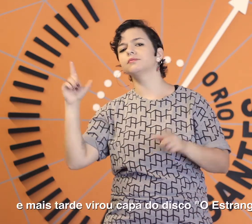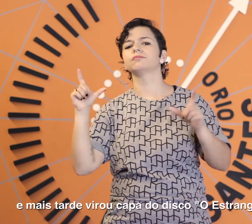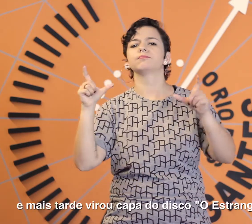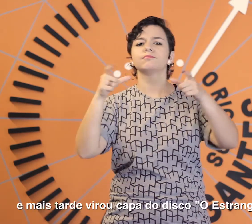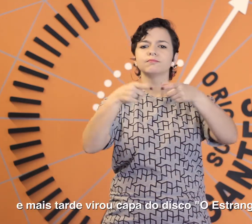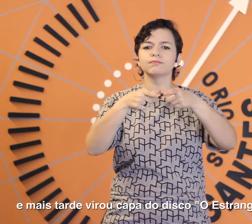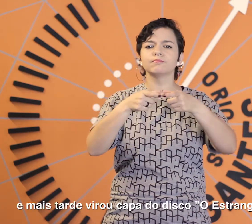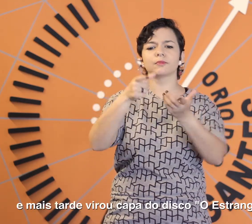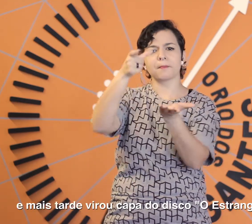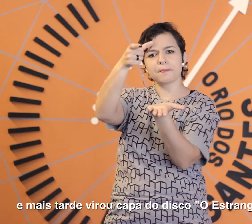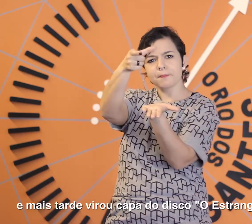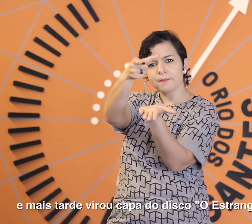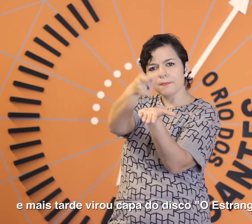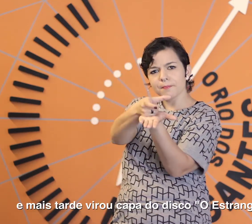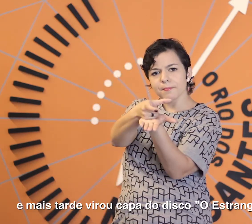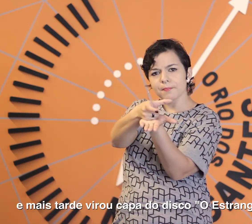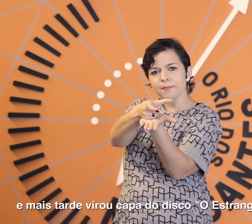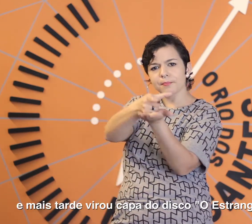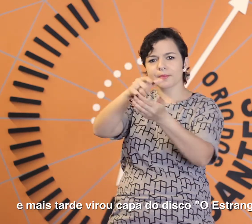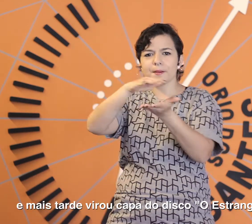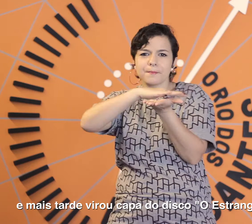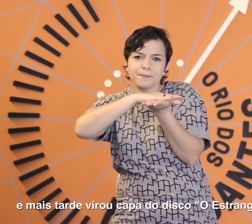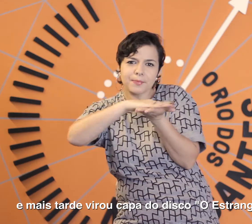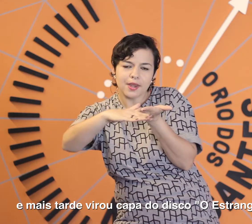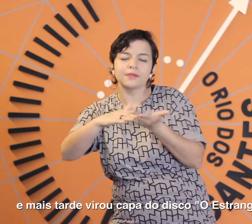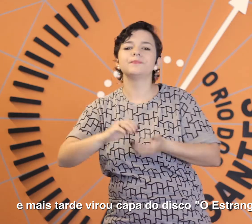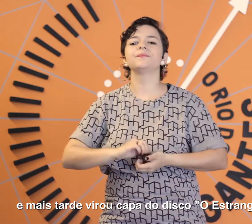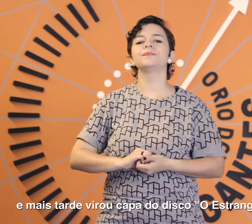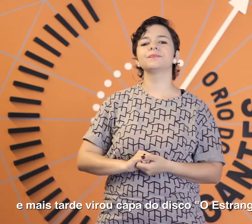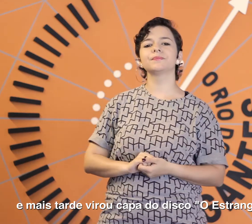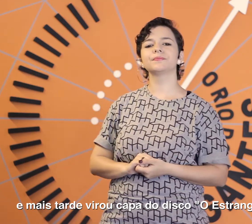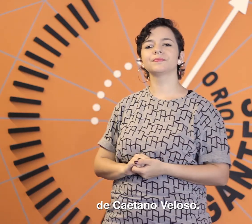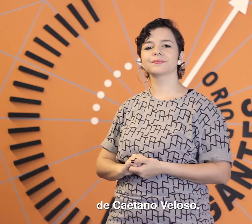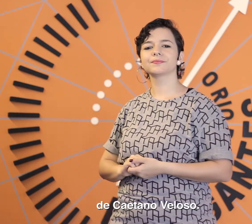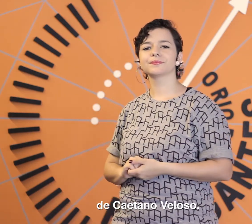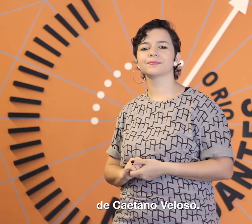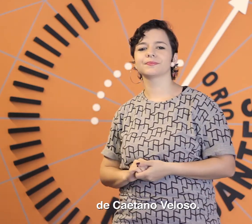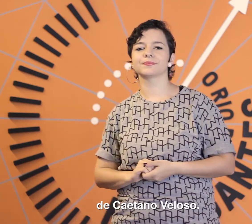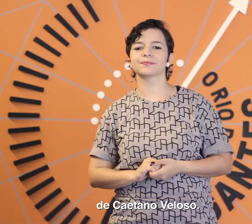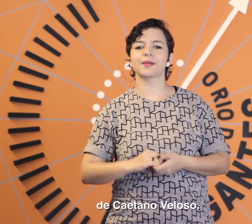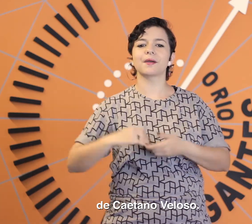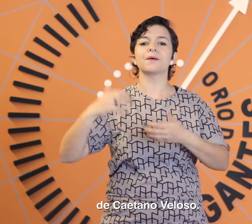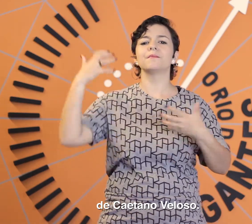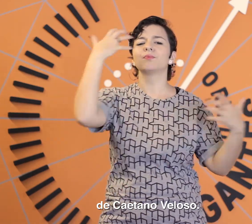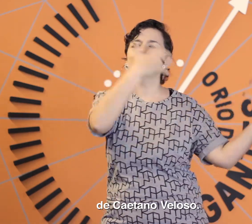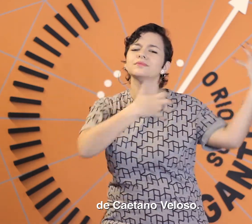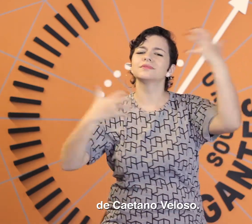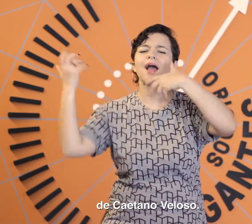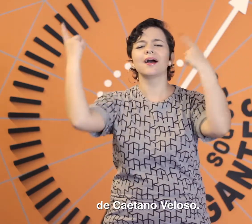E mais tarde virou capa do disco O Estrangeiro, de Caetano Veloso.